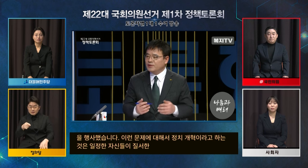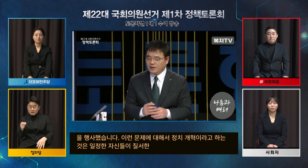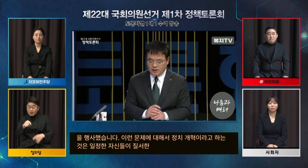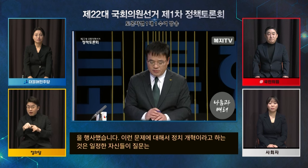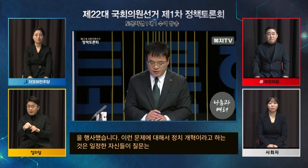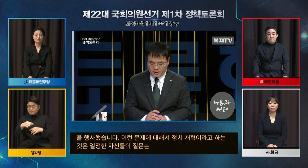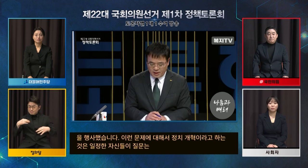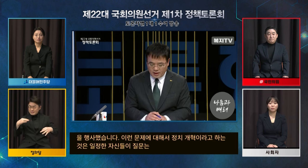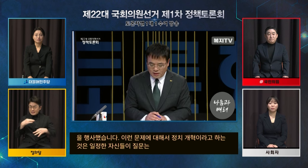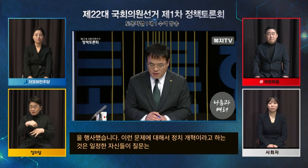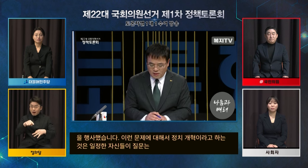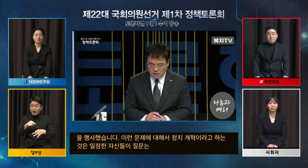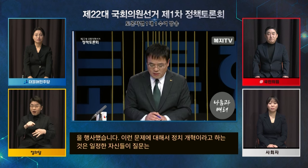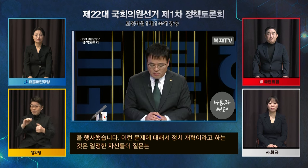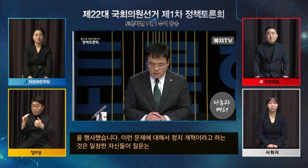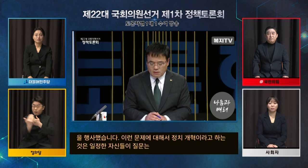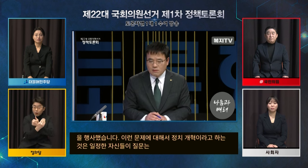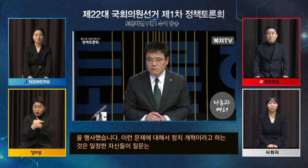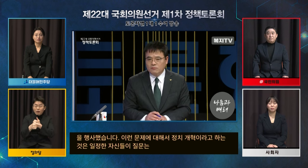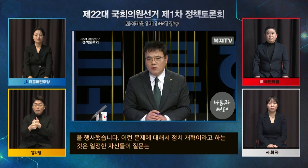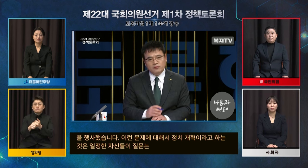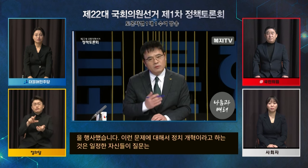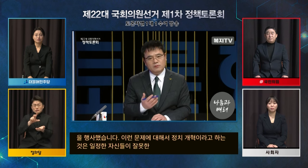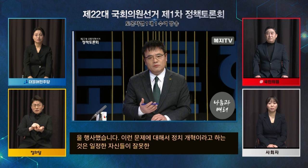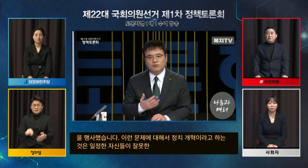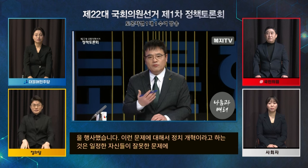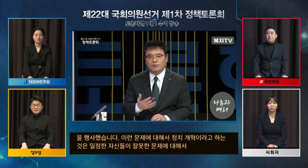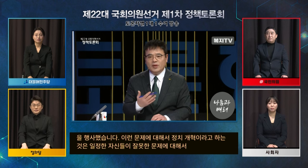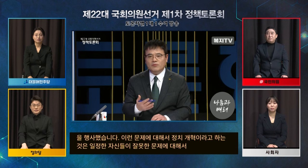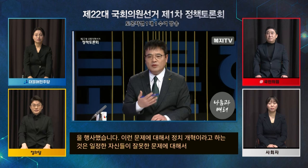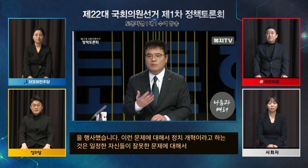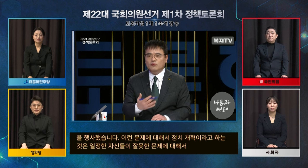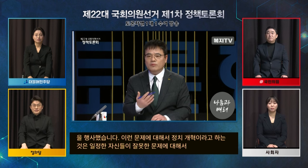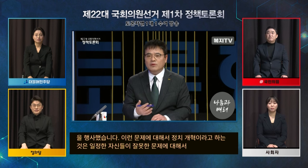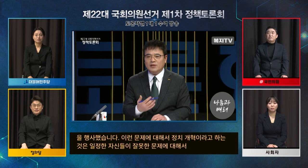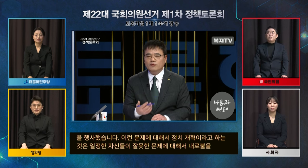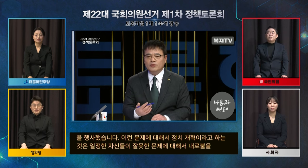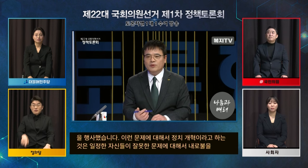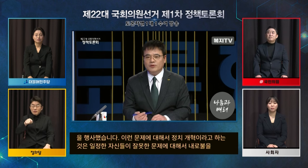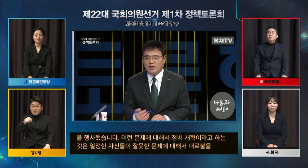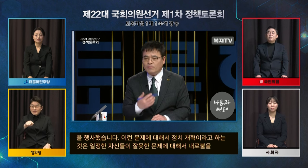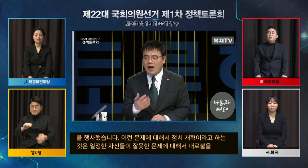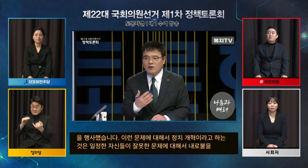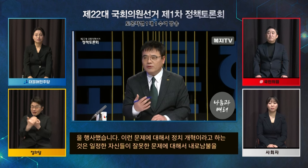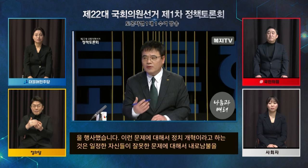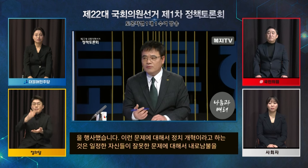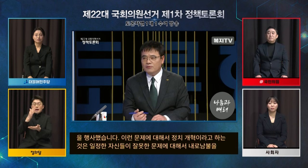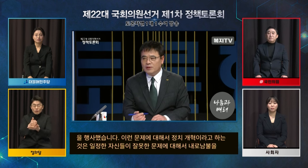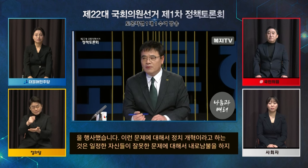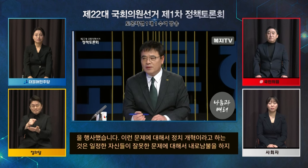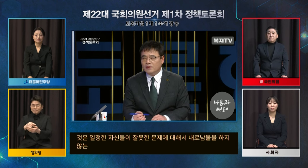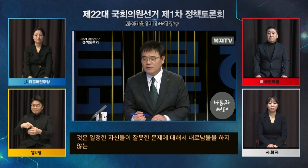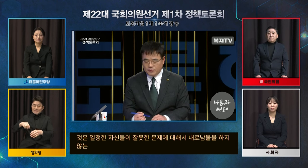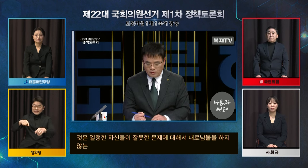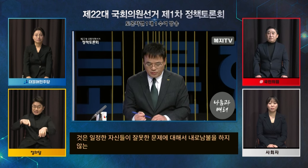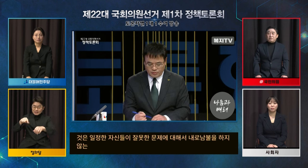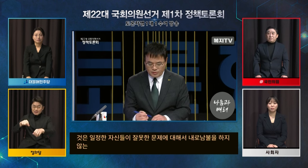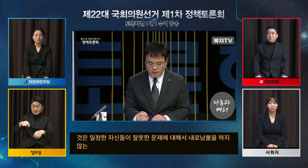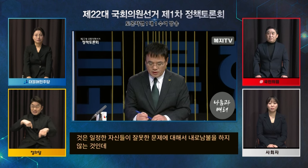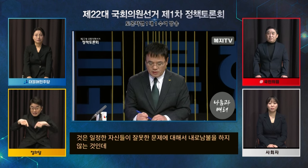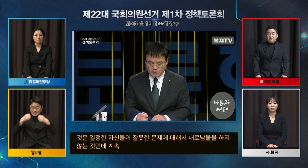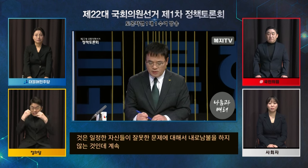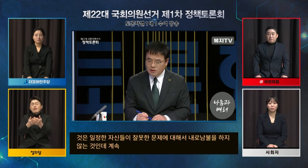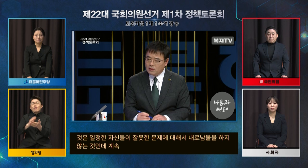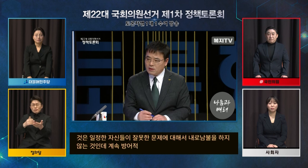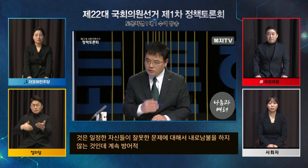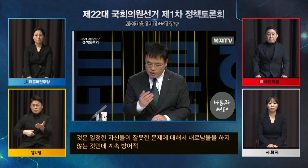정치개혁이 시작되는 것인데 어떤 국민의힘은 이런 모습을 가지고 있으면서 계속 방어적 태도를 일관한다는 거죠. 어떤